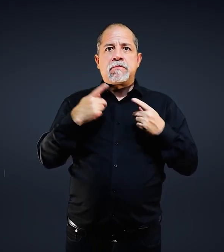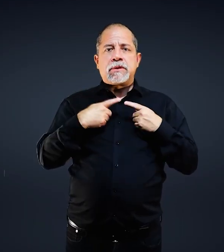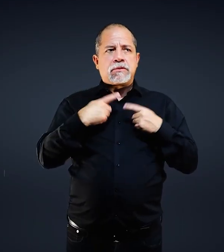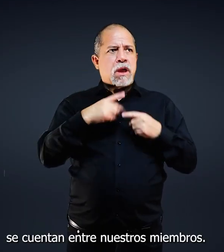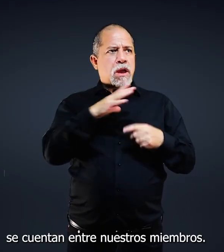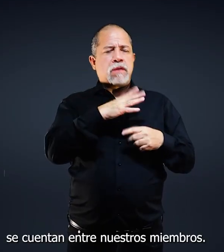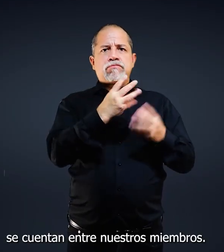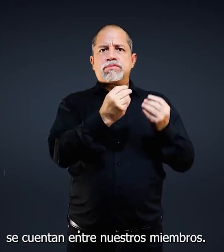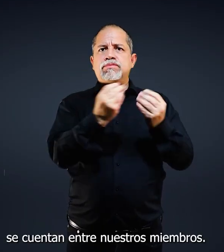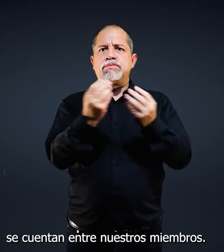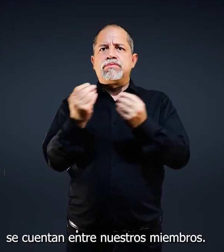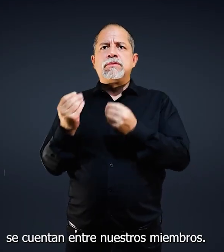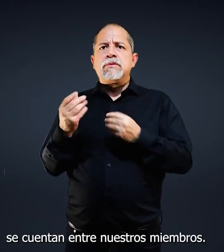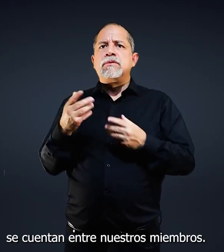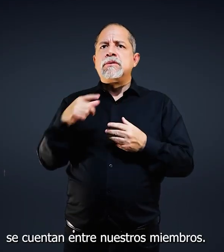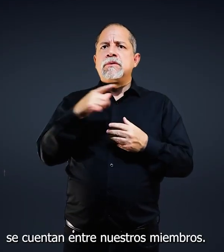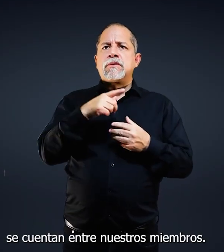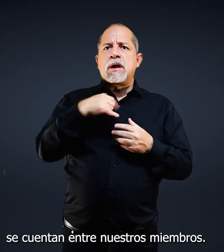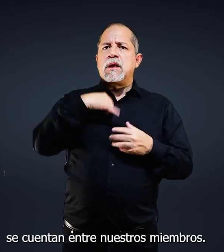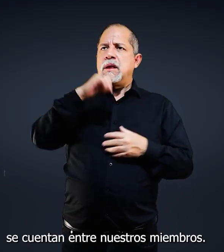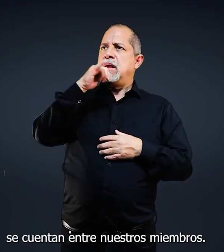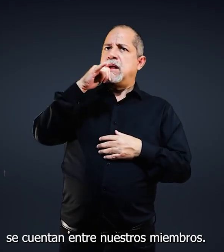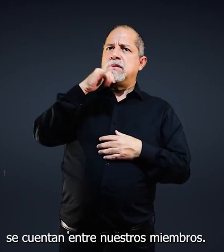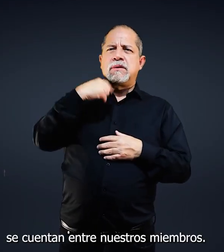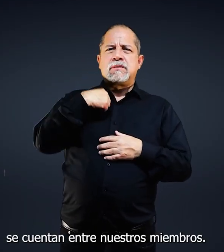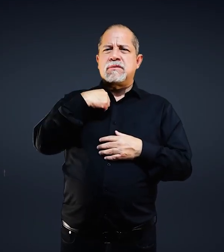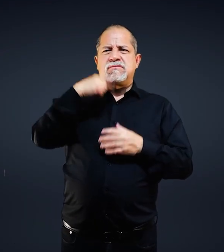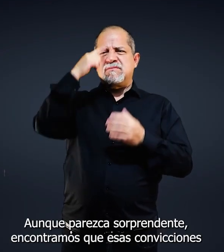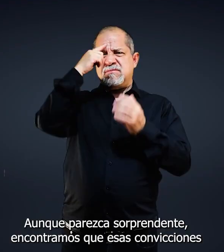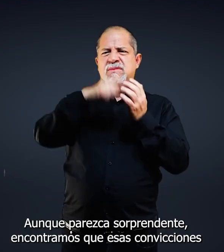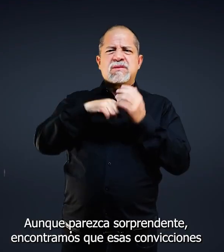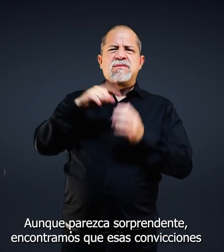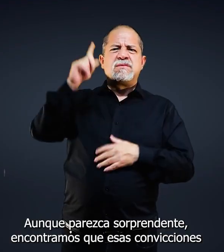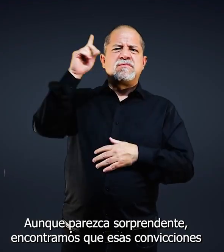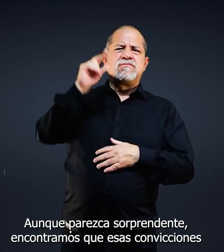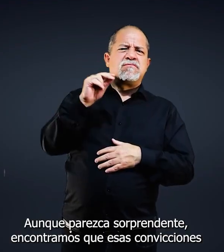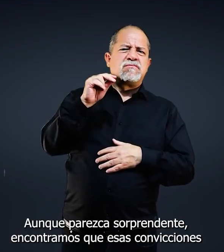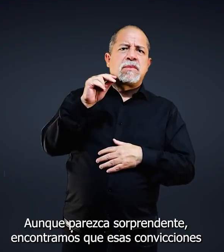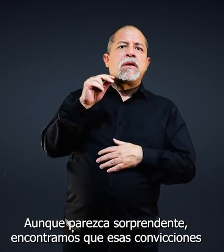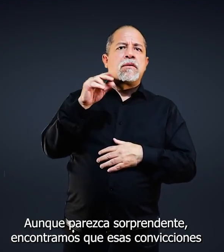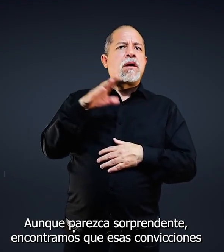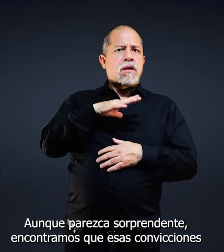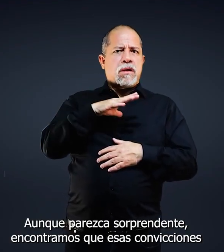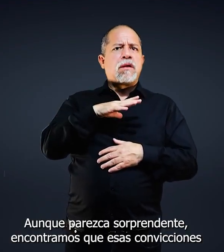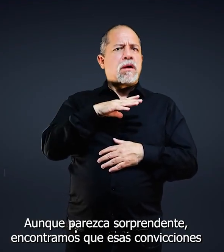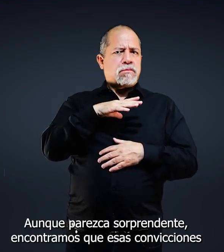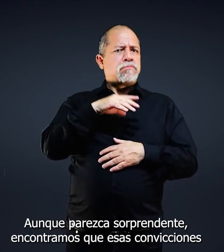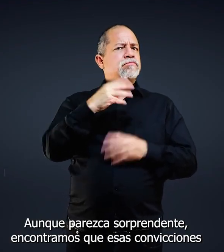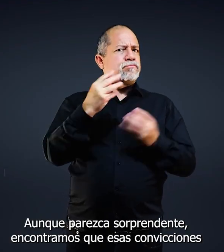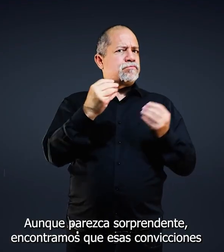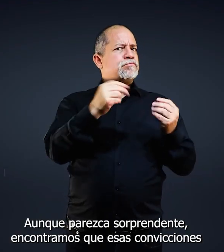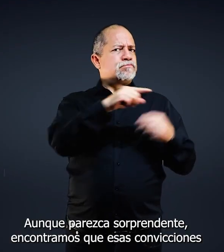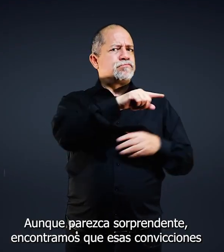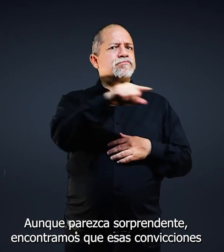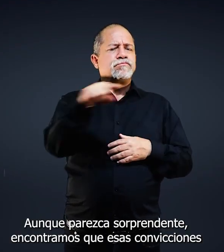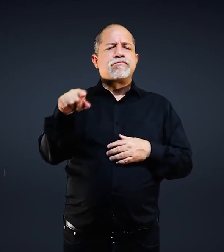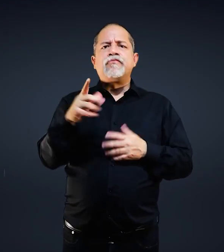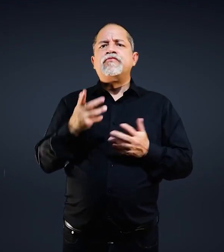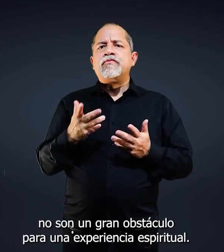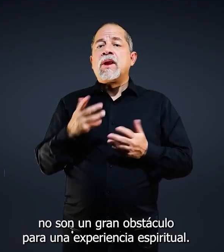se cuentan entre nuestros miembros. Aunque parezca sorprendente, encontramos que esas convicciones no son un